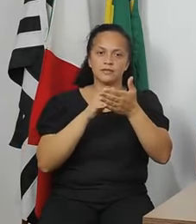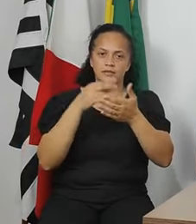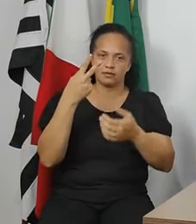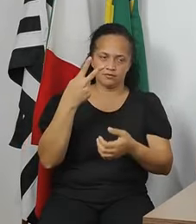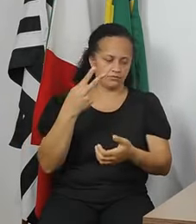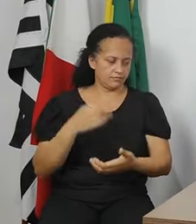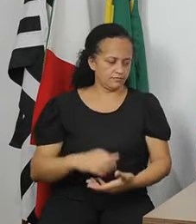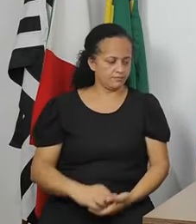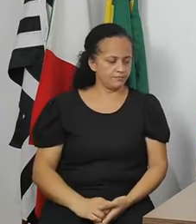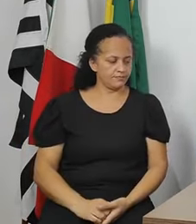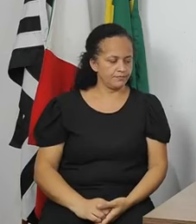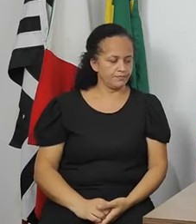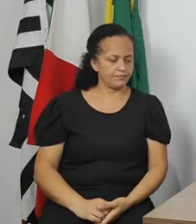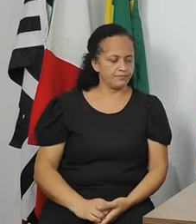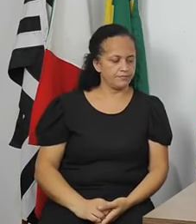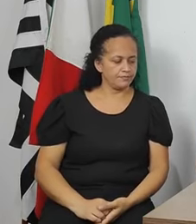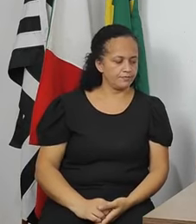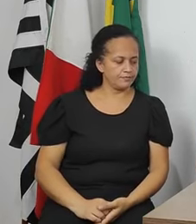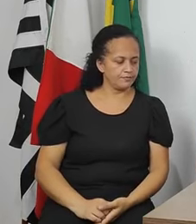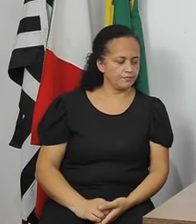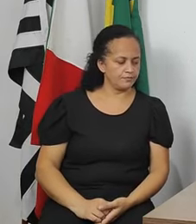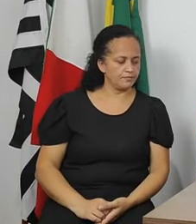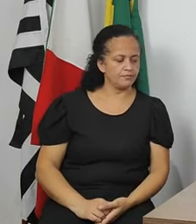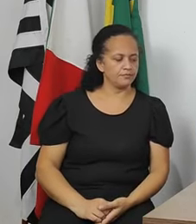13. Isso.